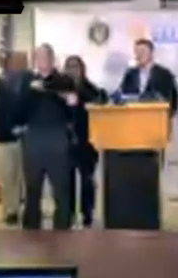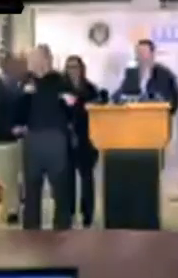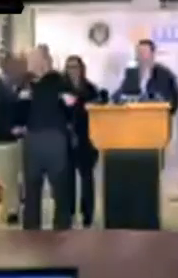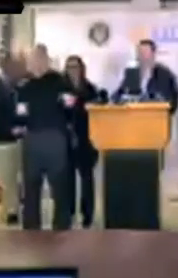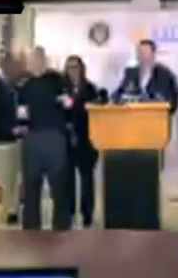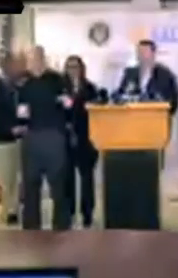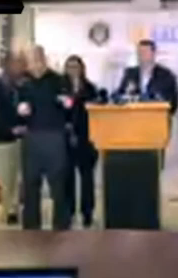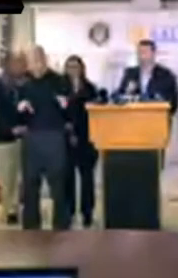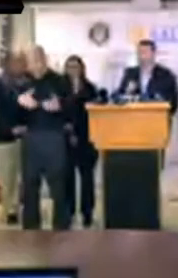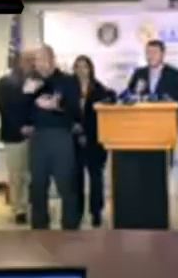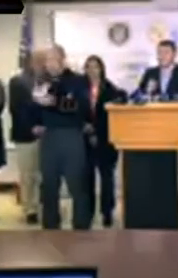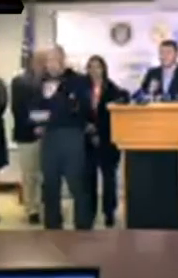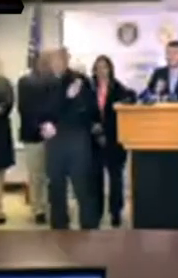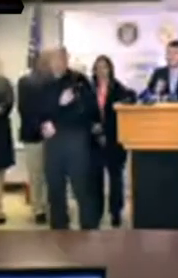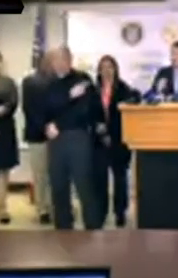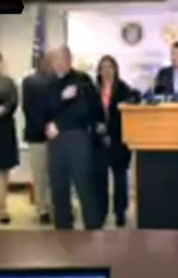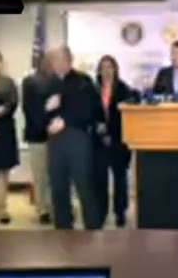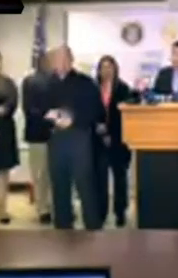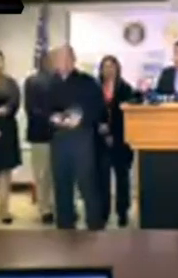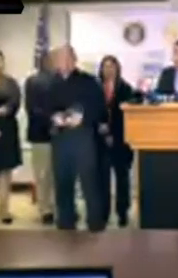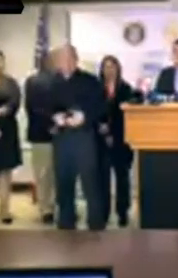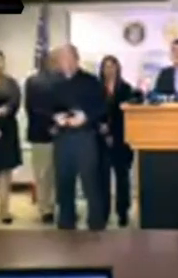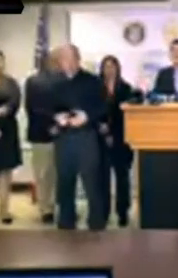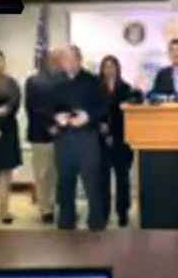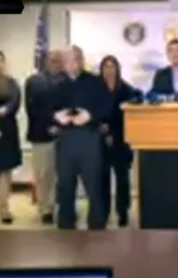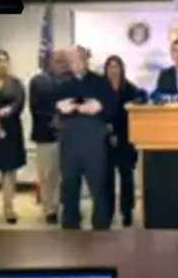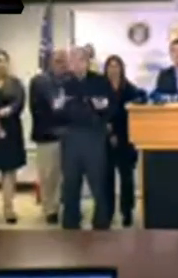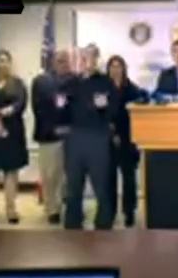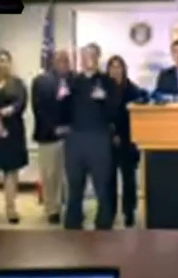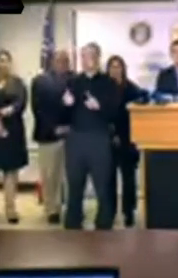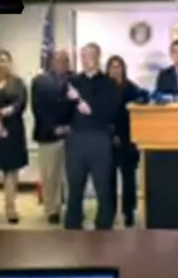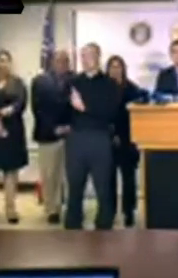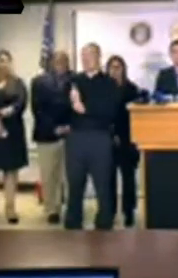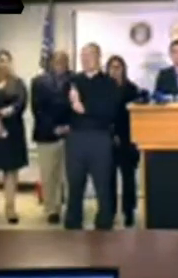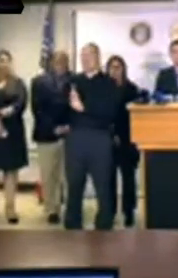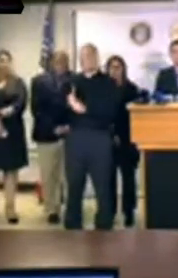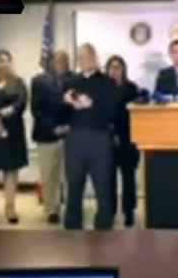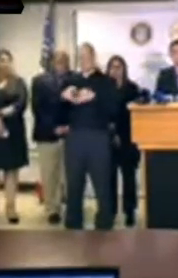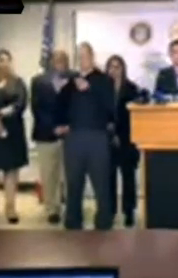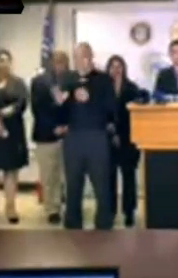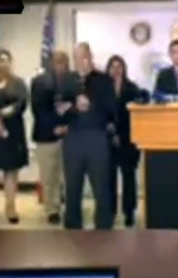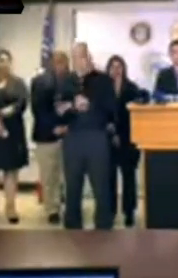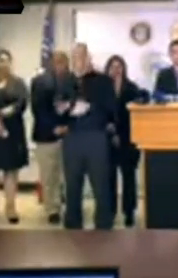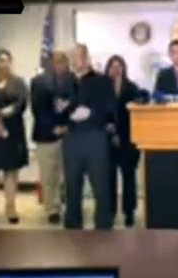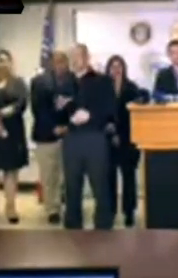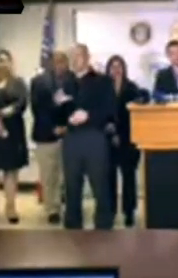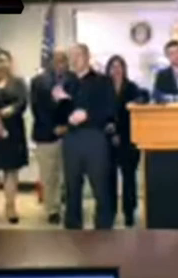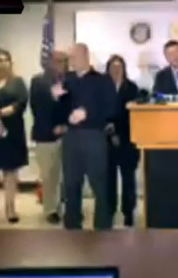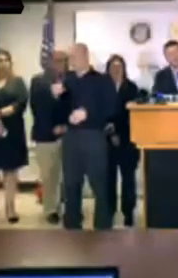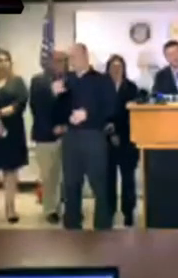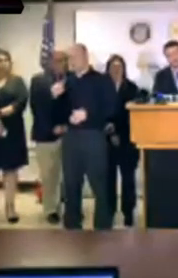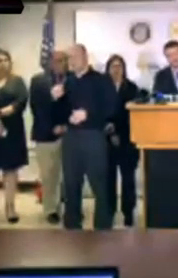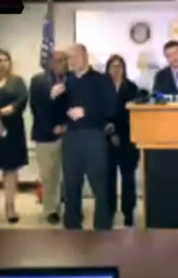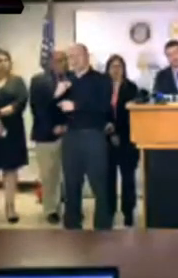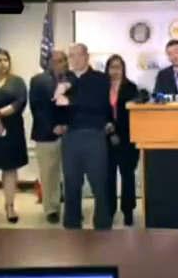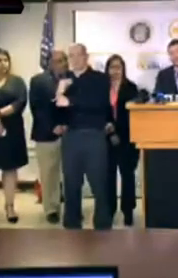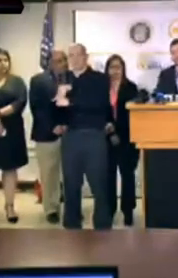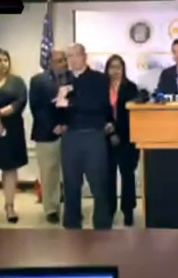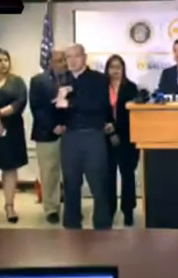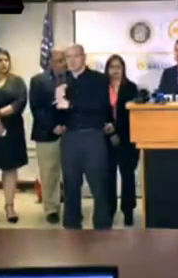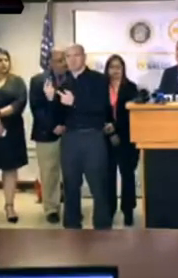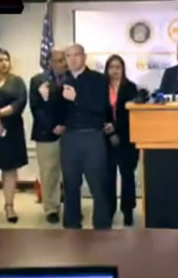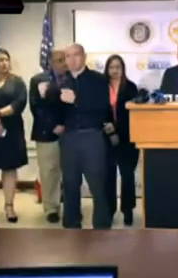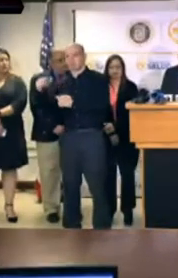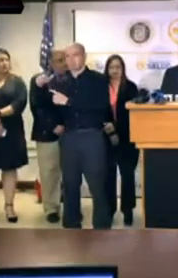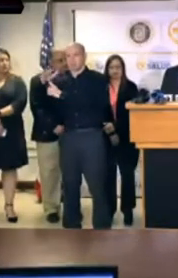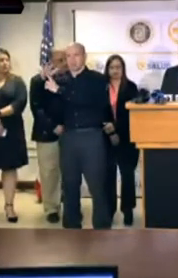más cercana. A esta persona, también ser ciudadana americana, ¿verdad?, el Coast Guard envió su helicóptero, hizo la extracción o la